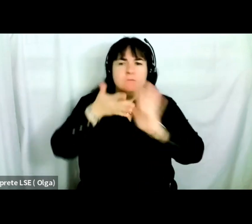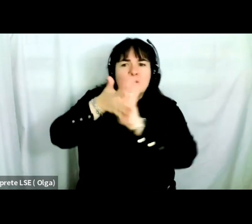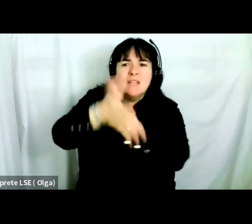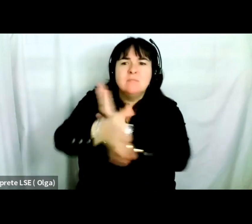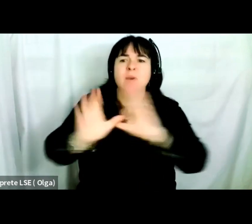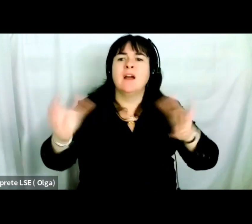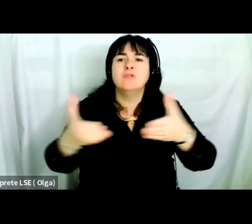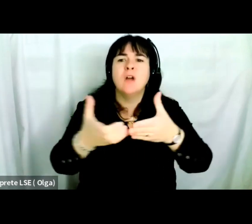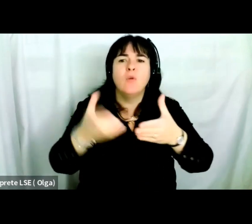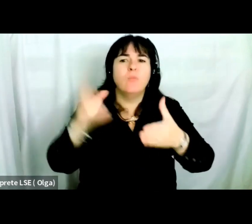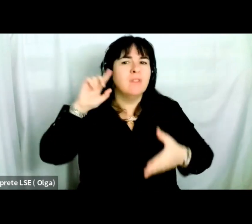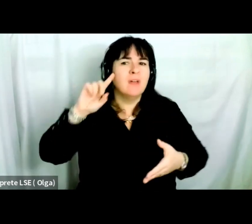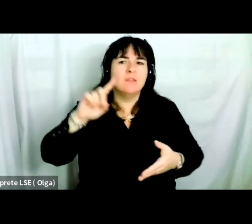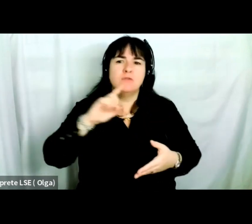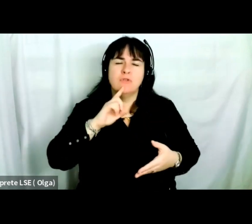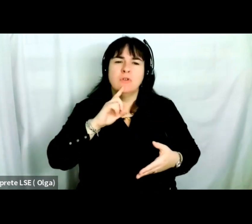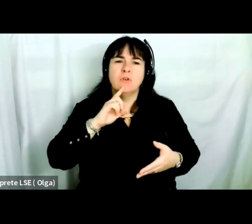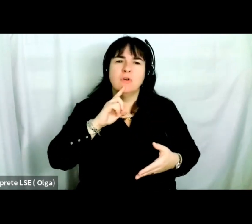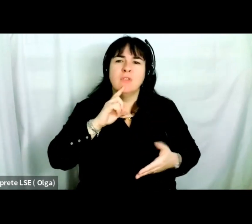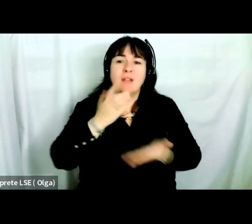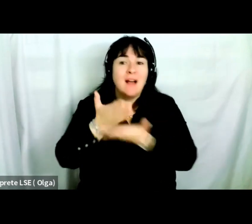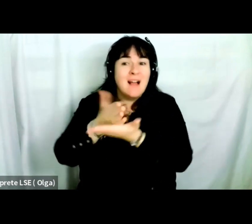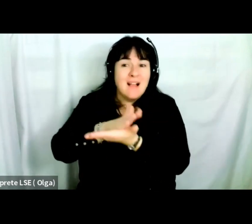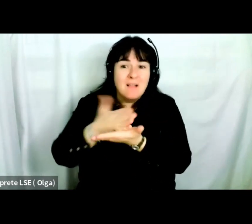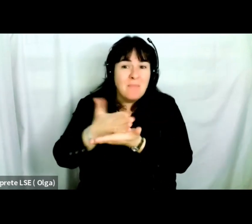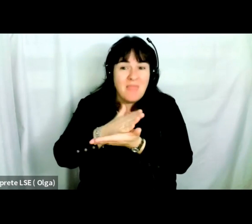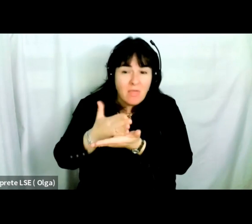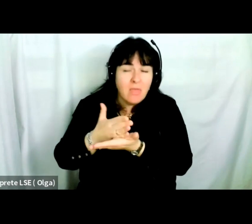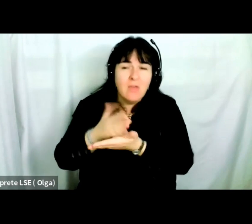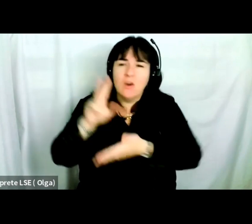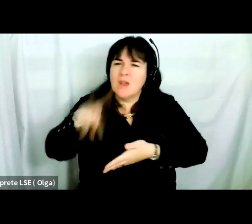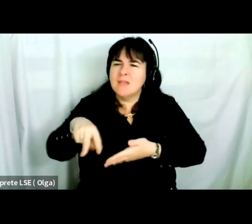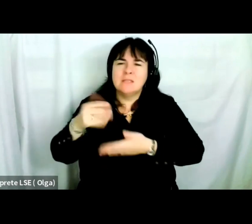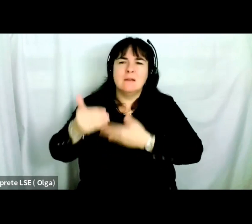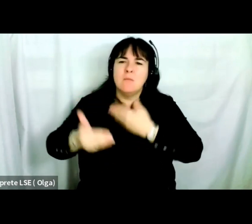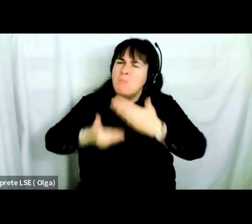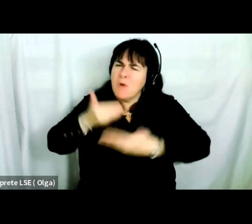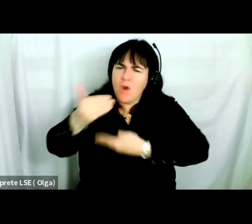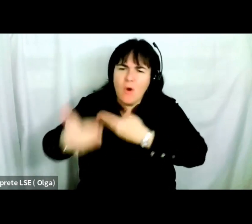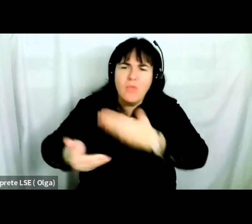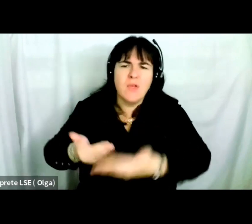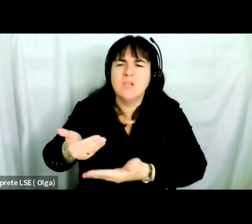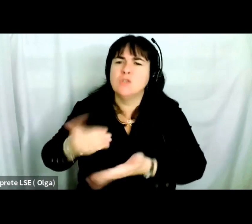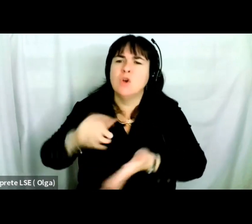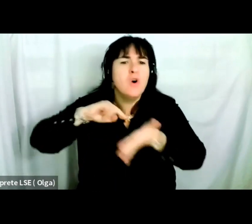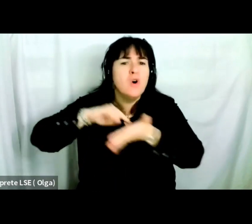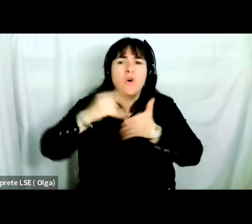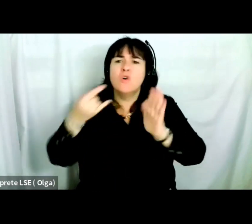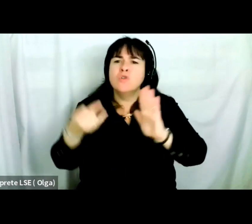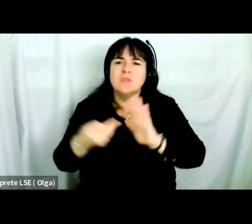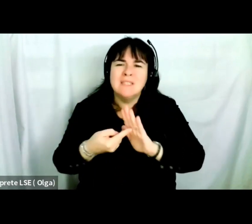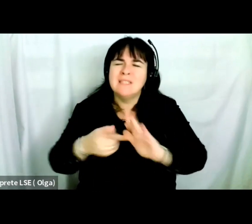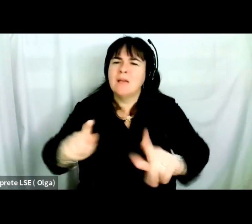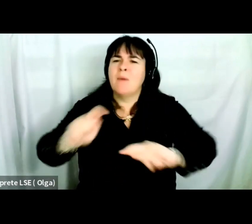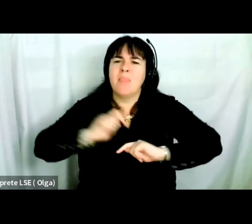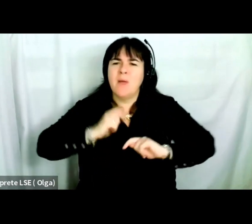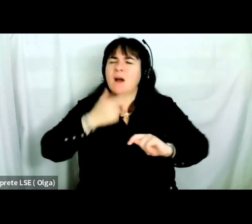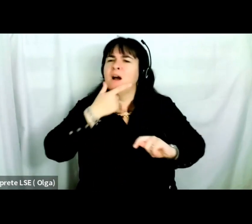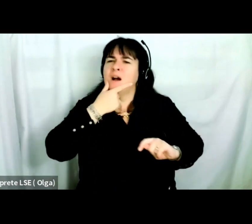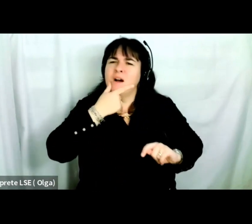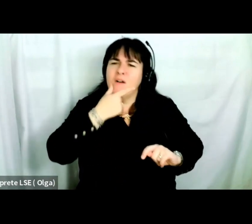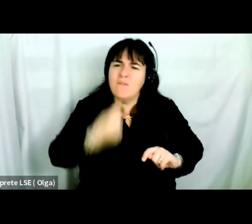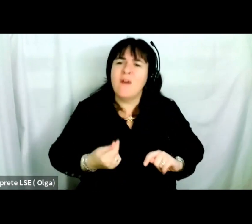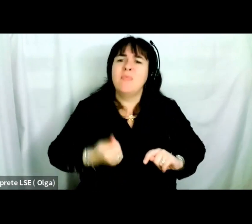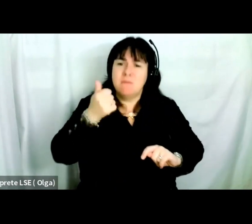es el proceso o el método que más les puede facilitar a las